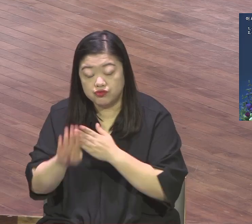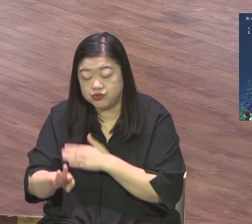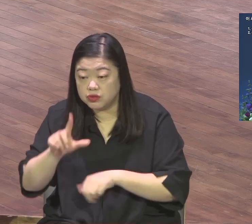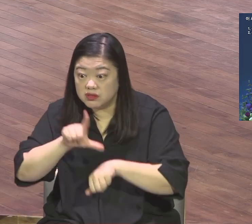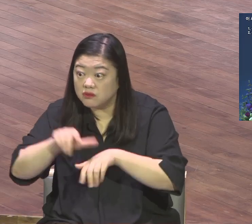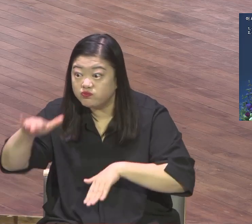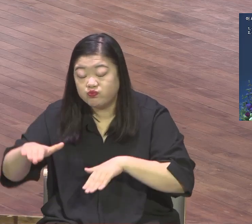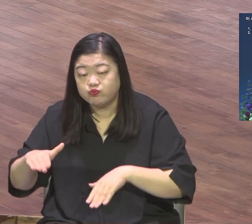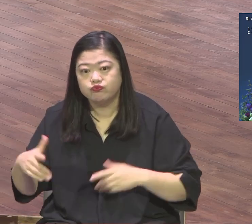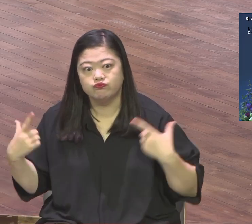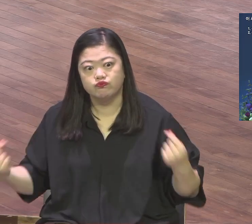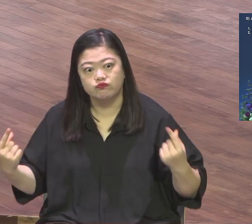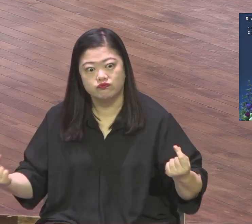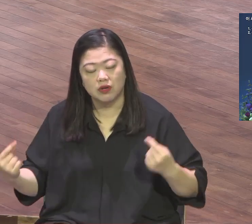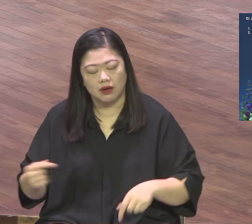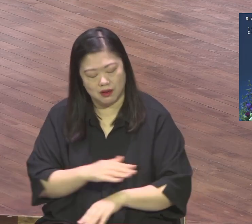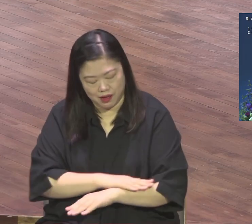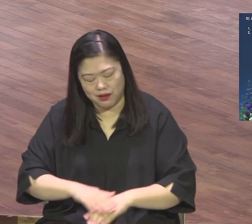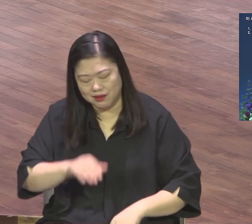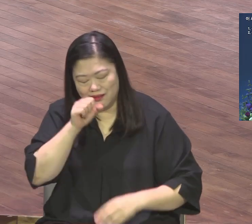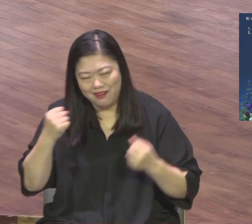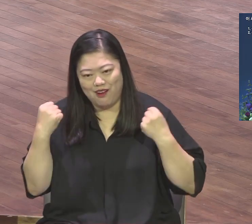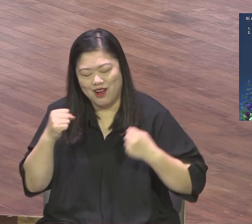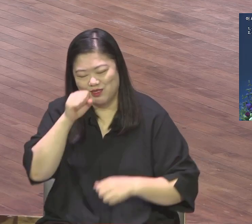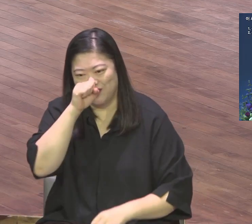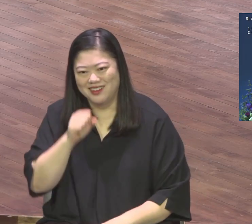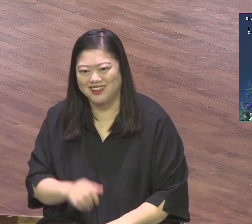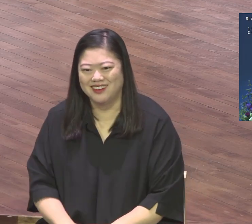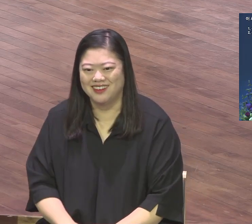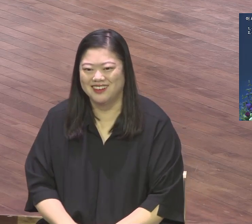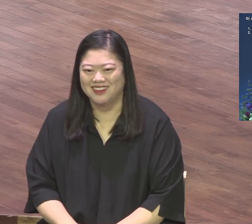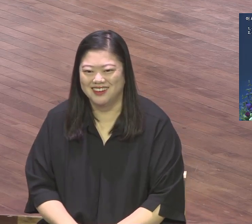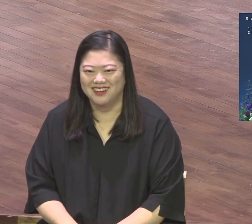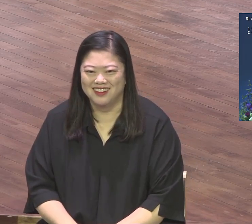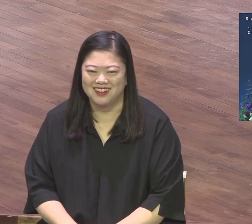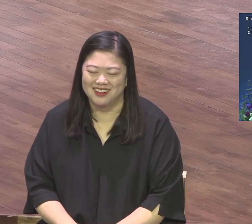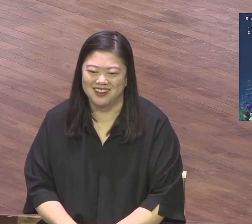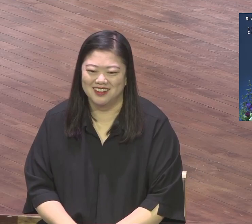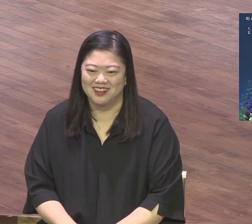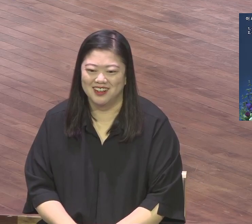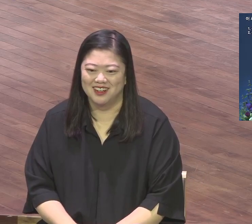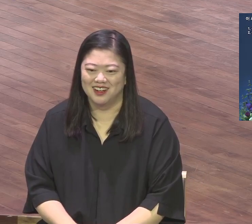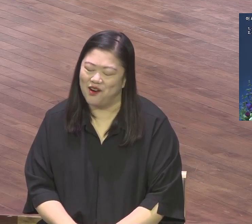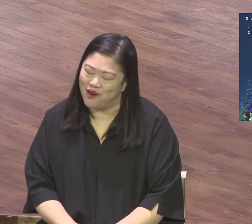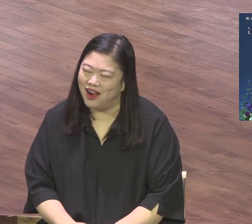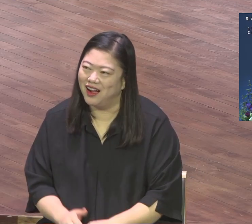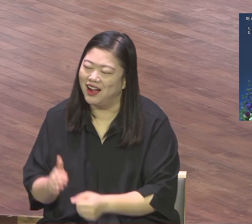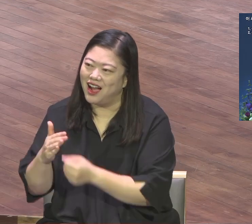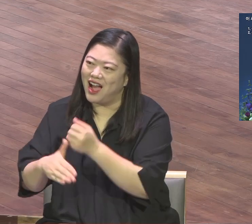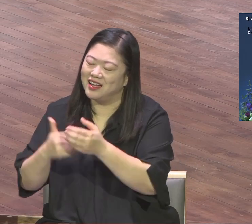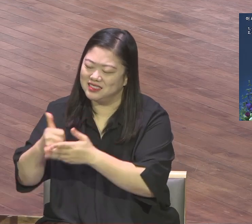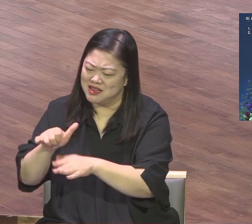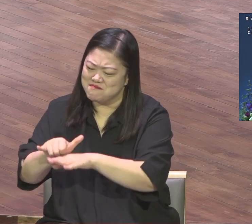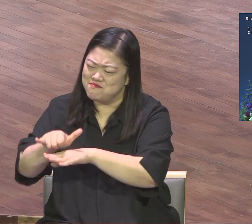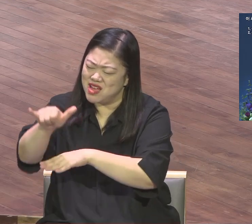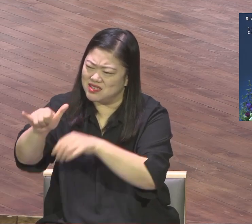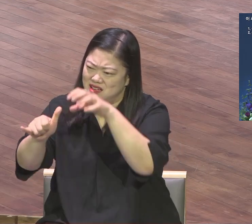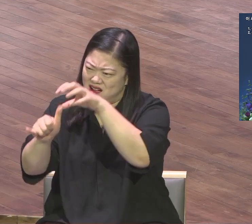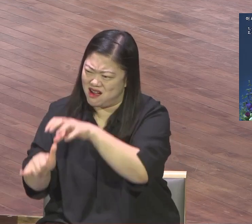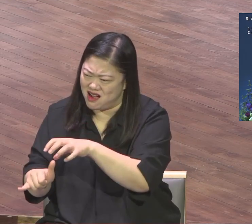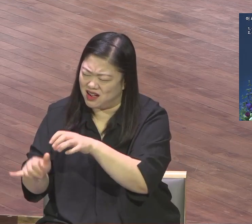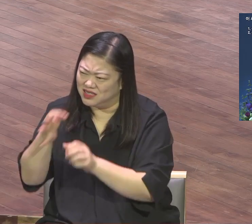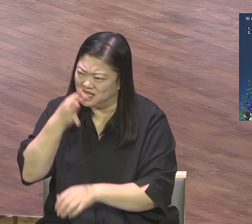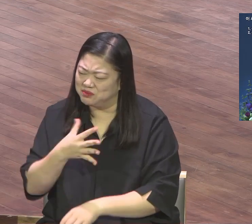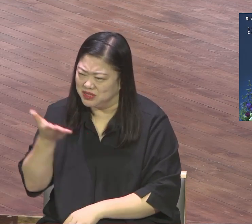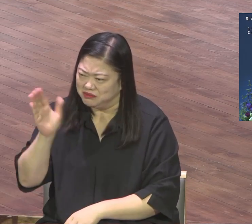아멘. 그래서 여러분이 현장 회복하면 다 회복돼요. 오리기 다 회복된다고. 한번 해보시기 바랍니다.